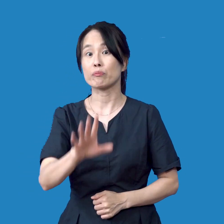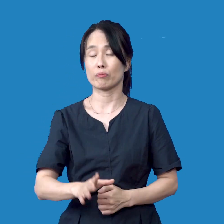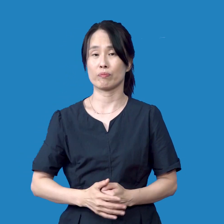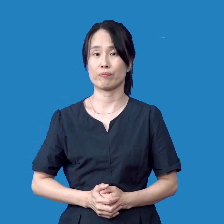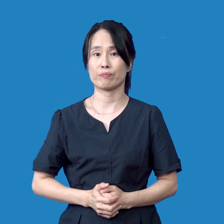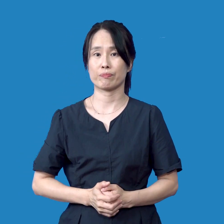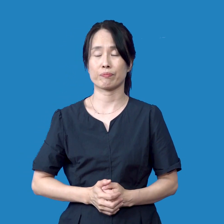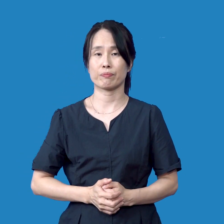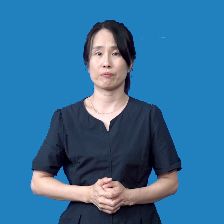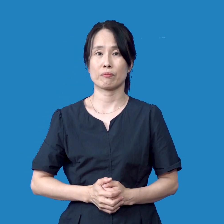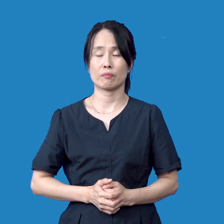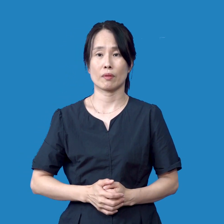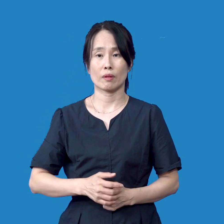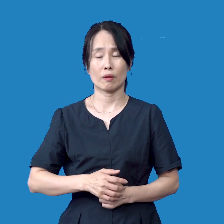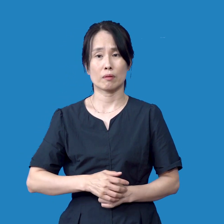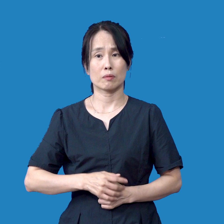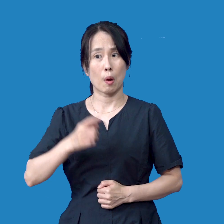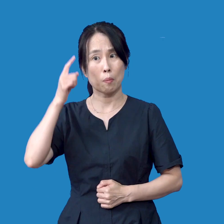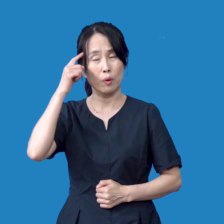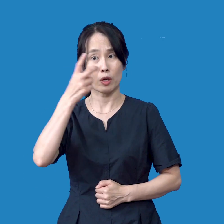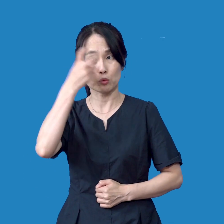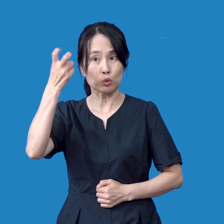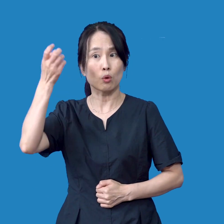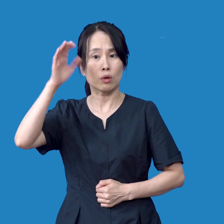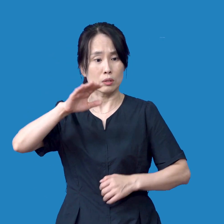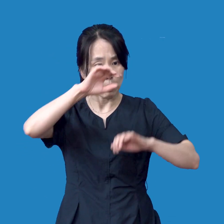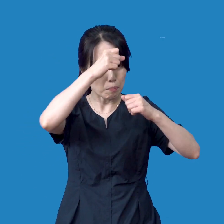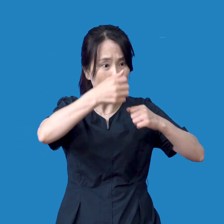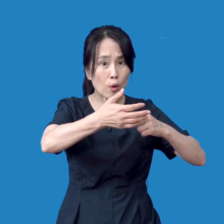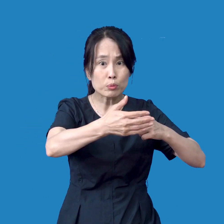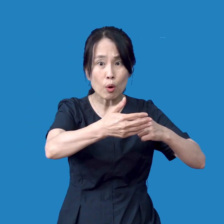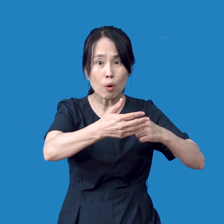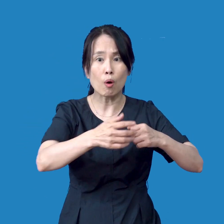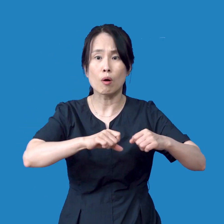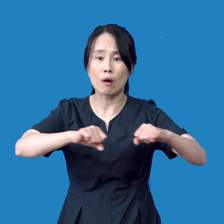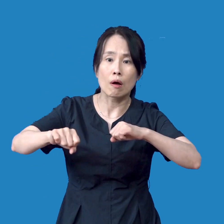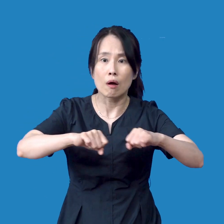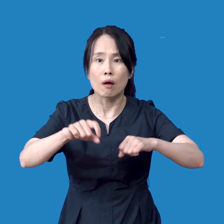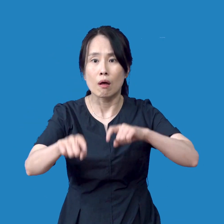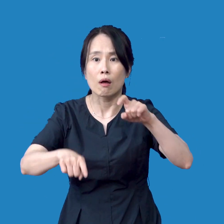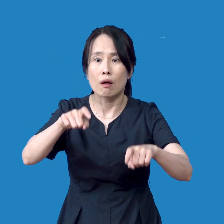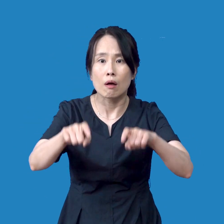것입니다. 머리가 아무리 똑똑해도 발이 없으면 어떻게 움직입니까?